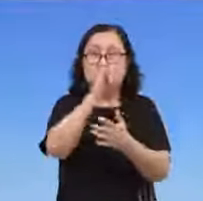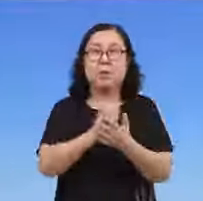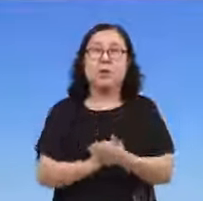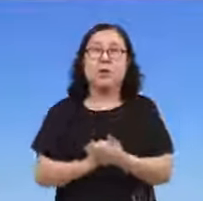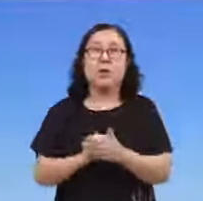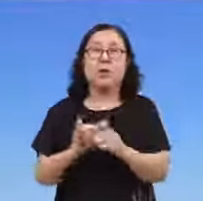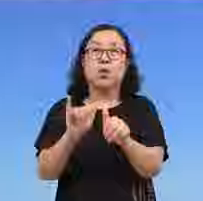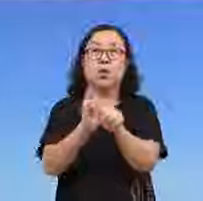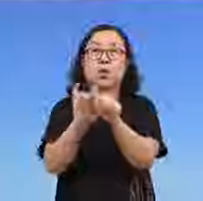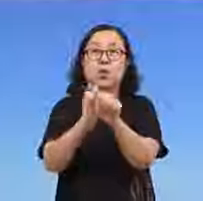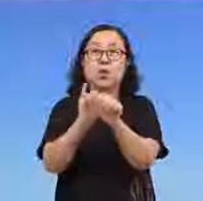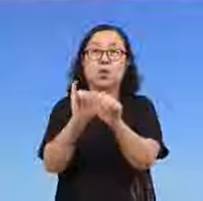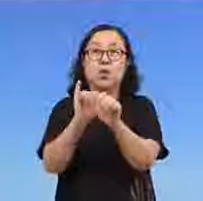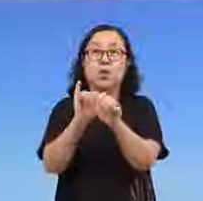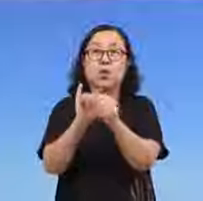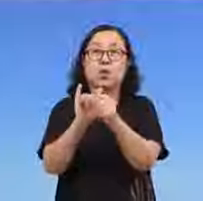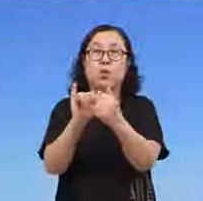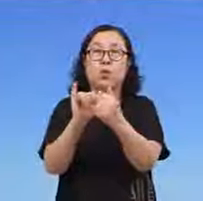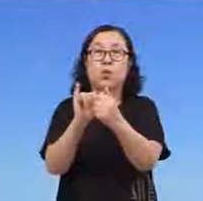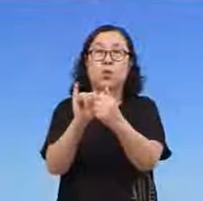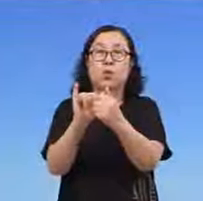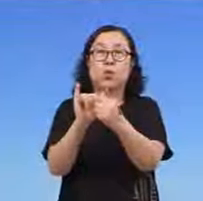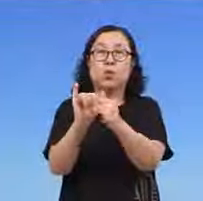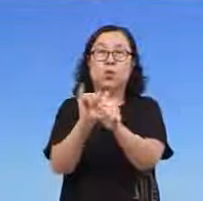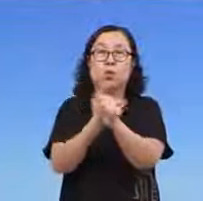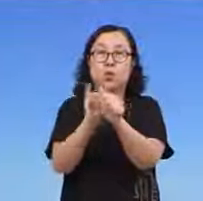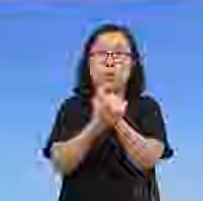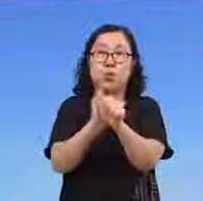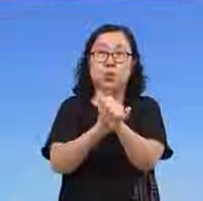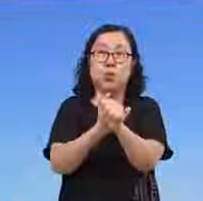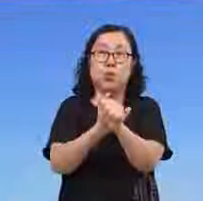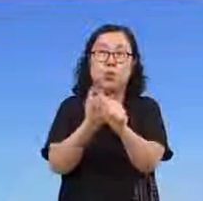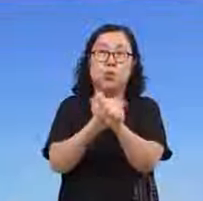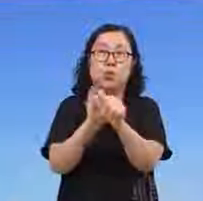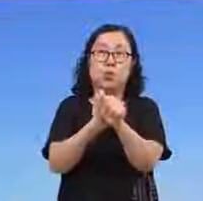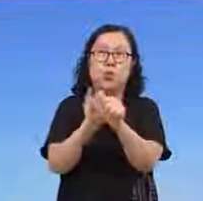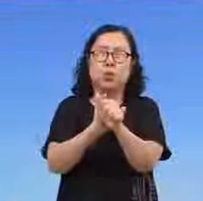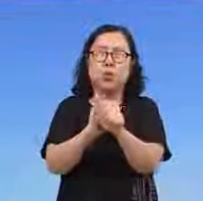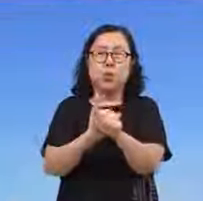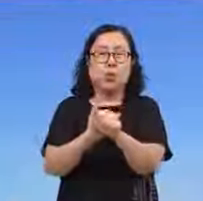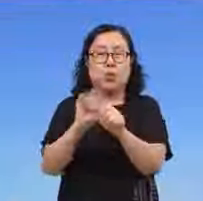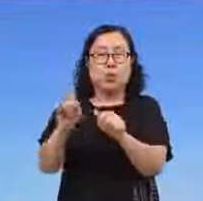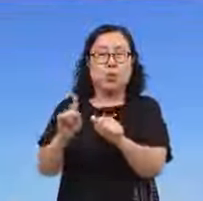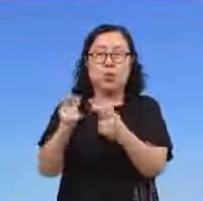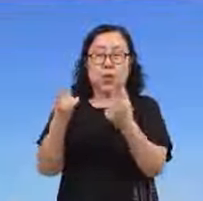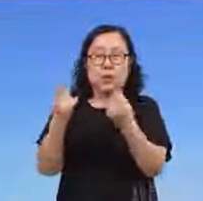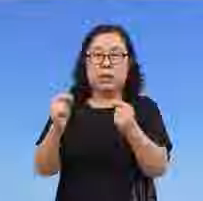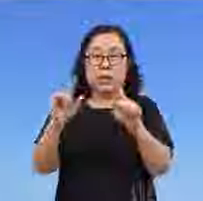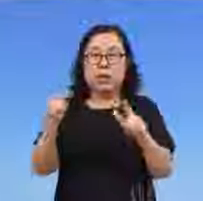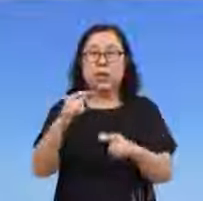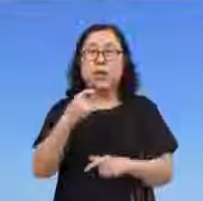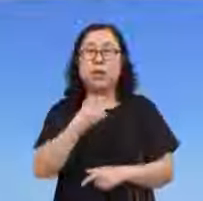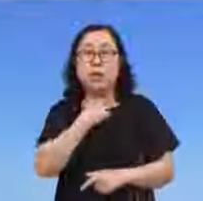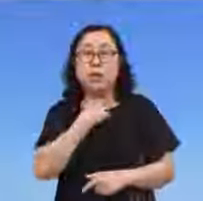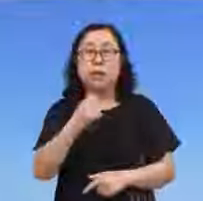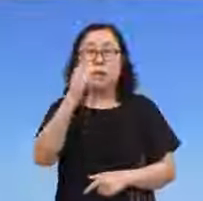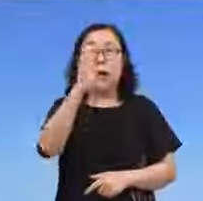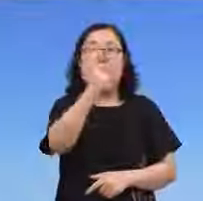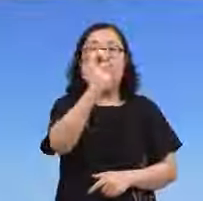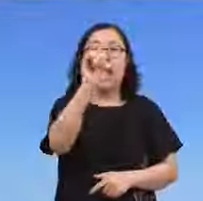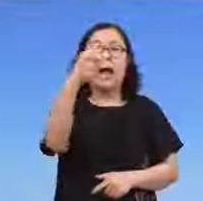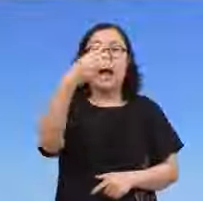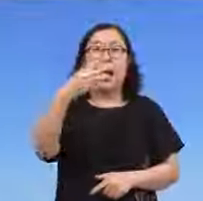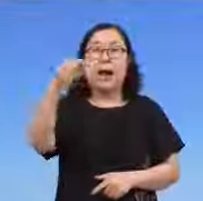저는 그 유튜브도 좀 안 그랬으면 좋겠습니다. 알고리즘이라 그러나요? 관심도 없는데 뭐 비슷한